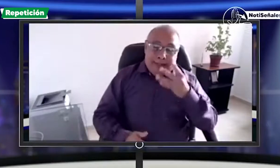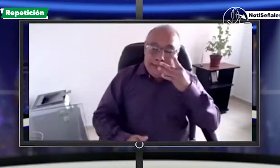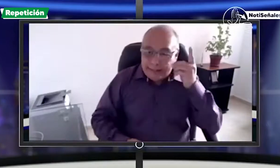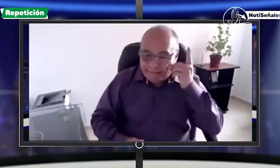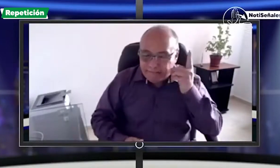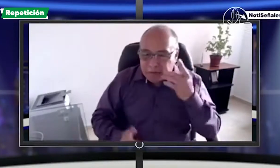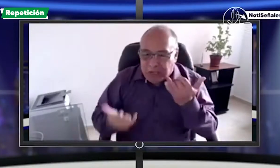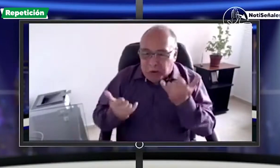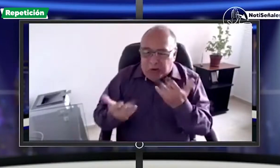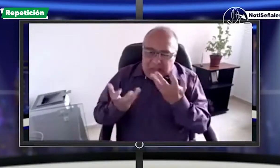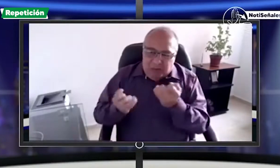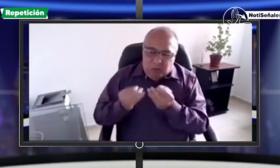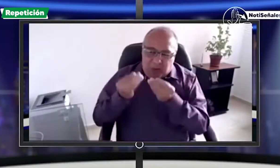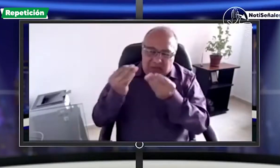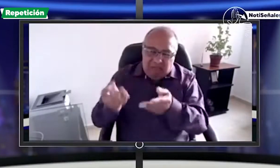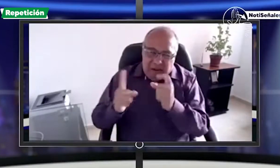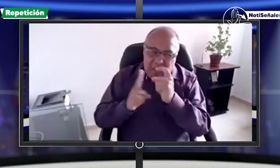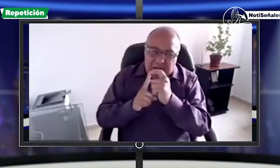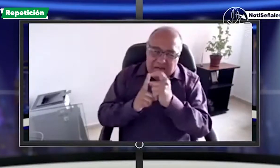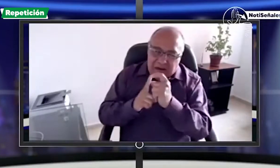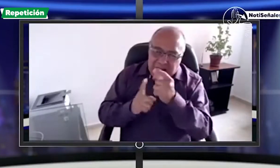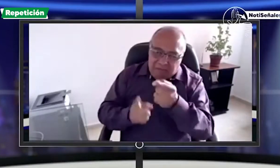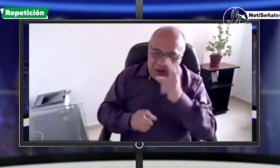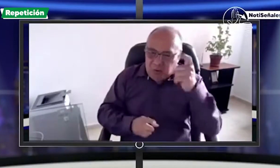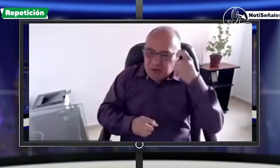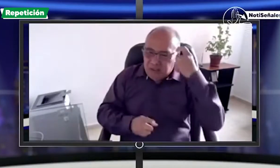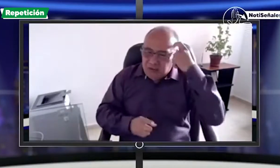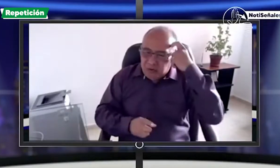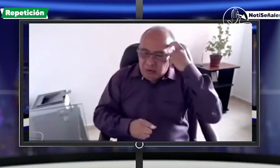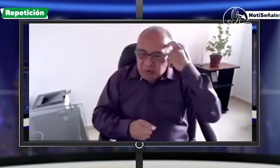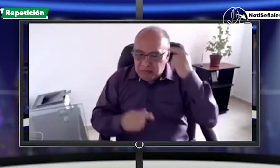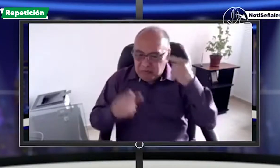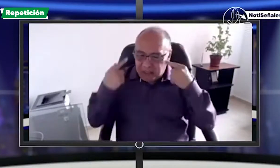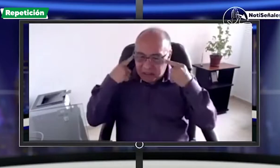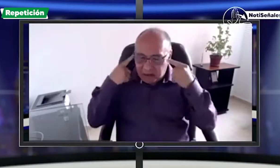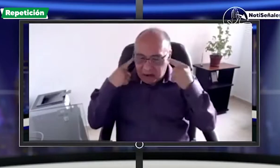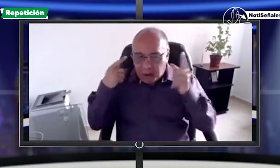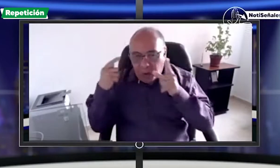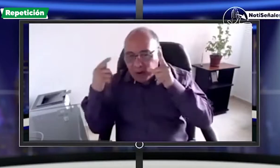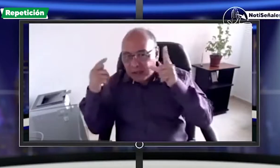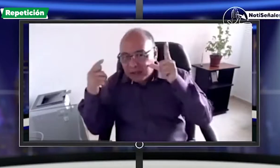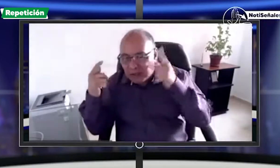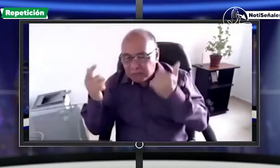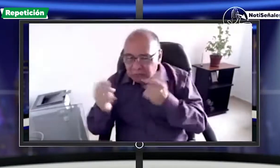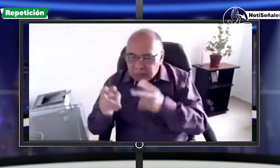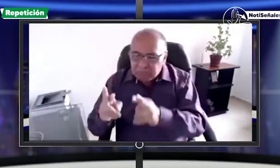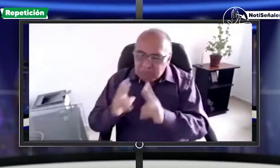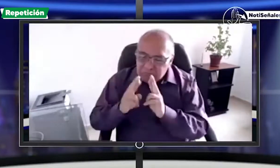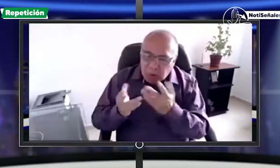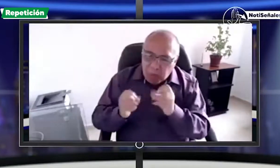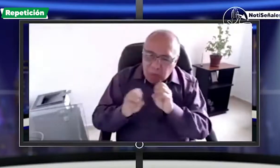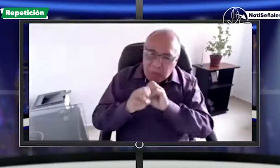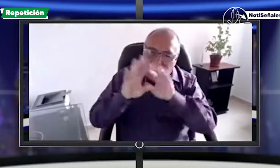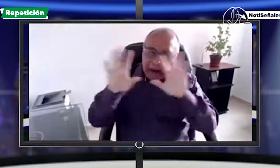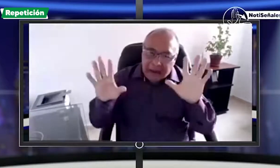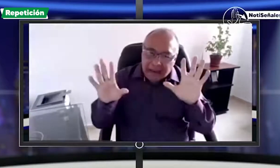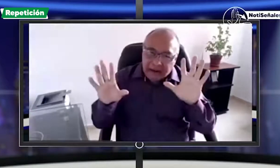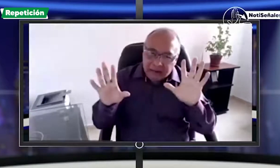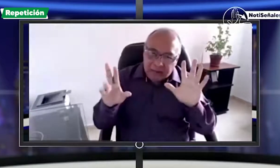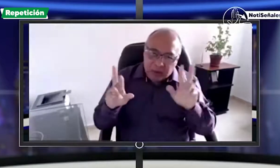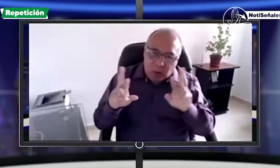ok gracias David quiero dejarles unas palabras a la gobernación a Luceli a